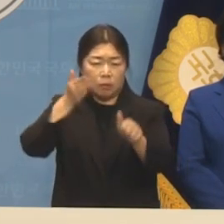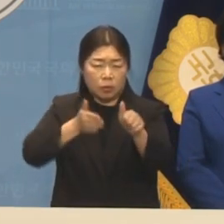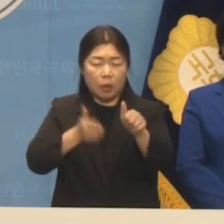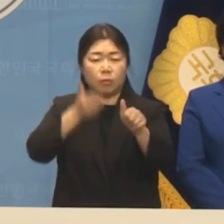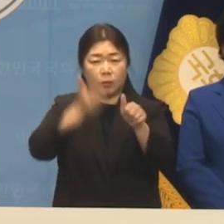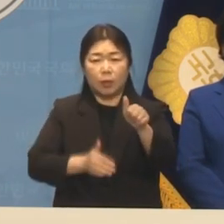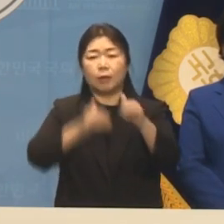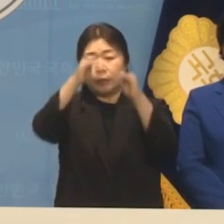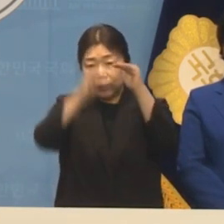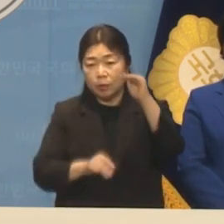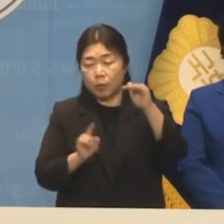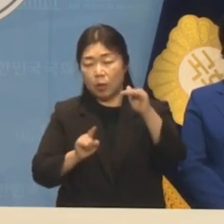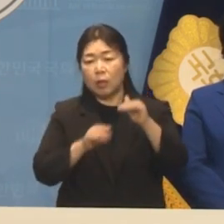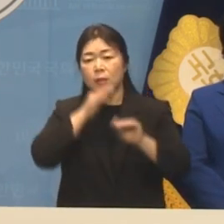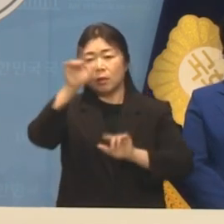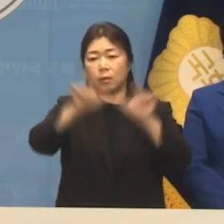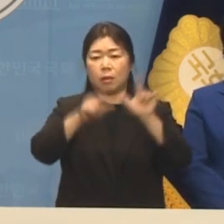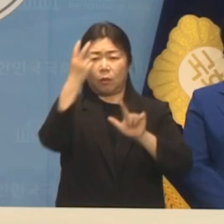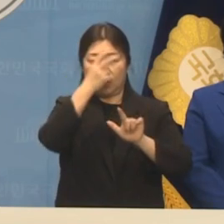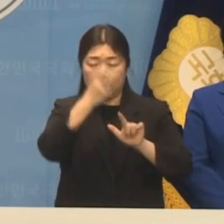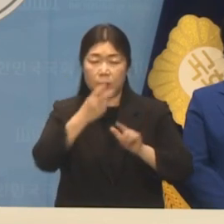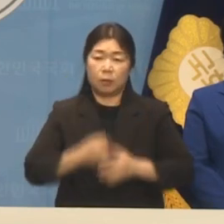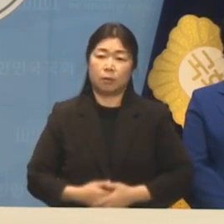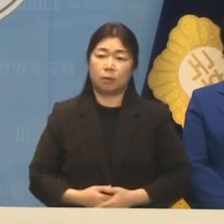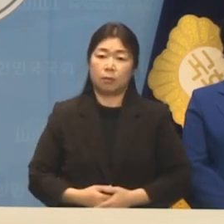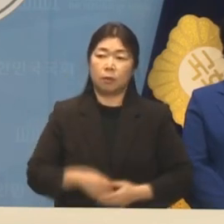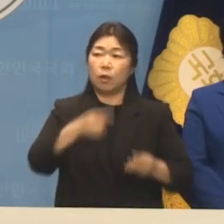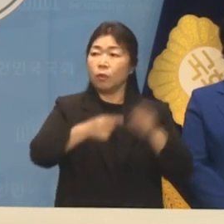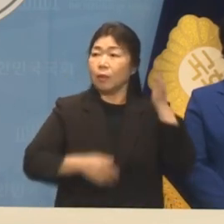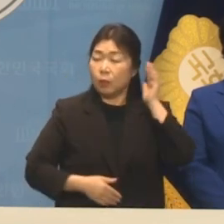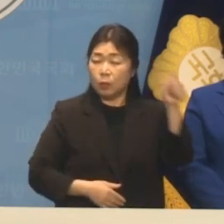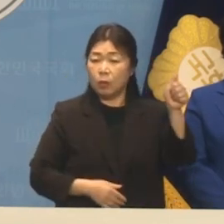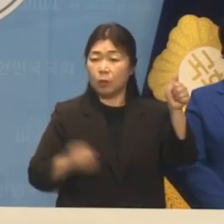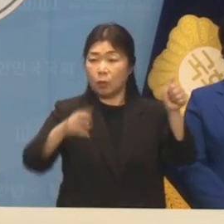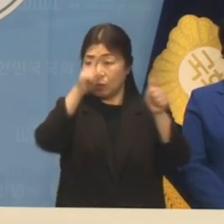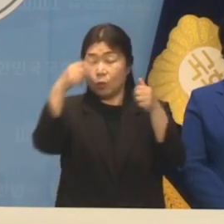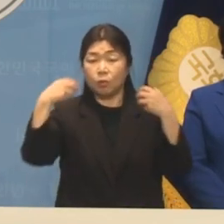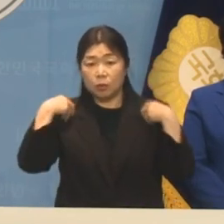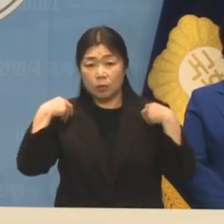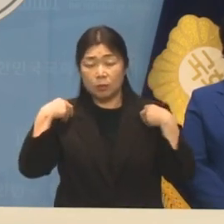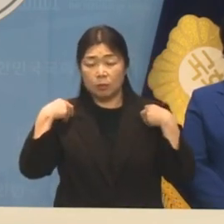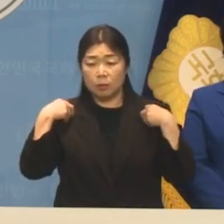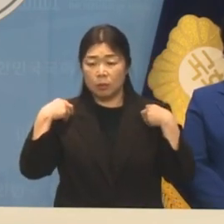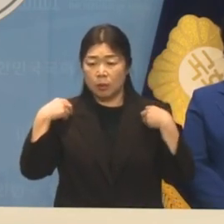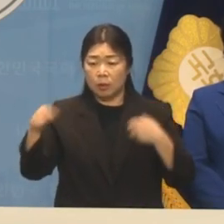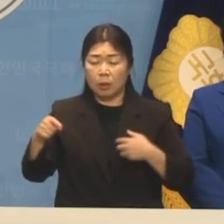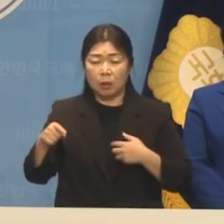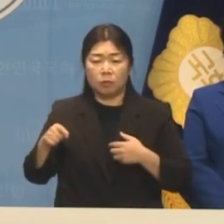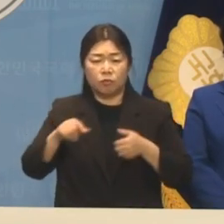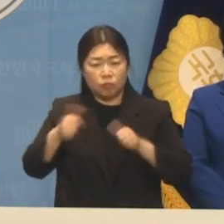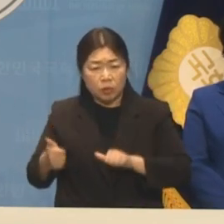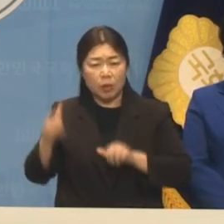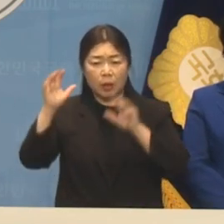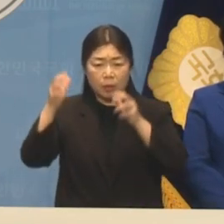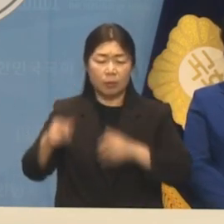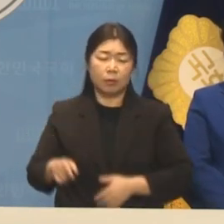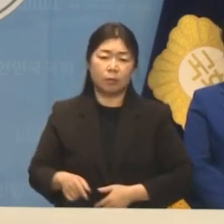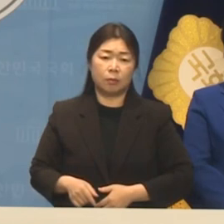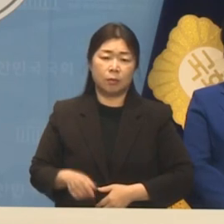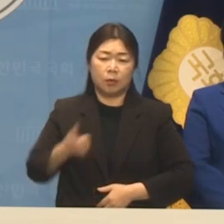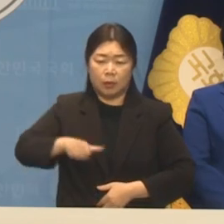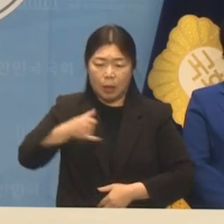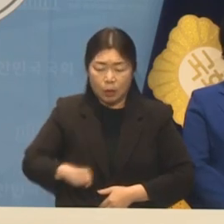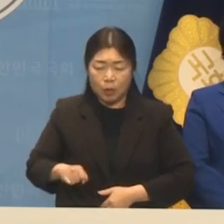촉구해온 것은 진상규명이며 윤석열 대통령과 정부는 아이들의 마지막 순간만이라도 알고